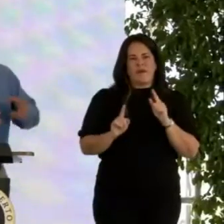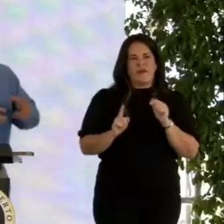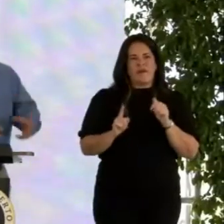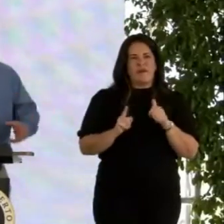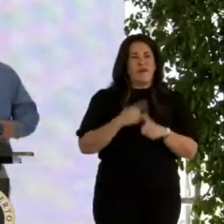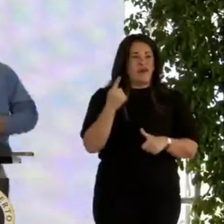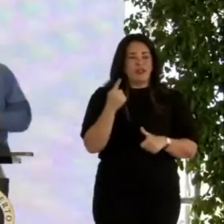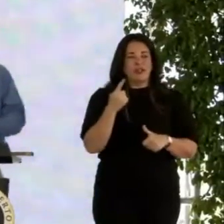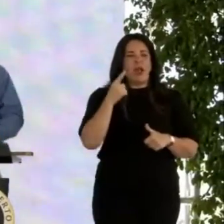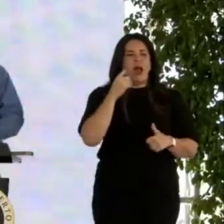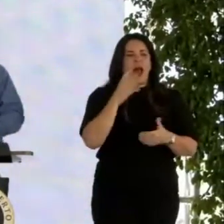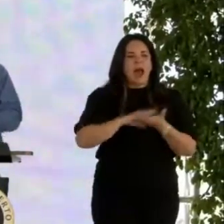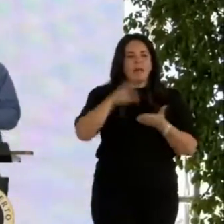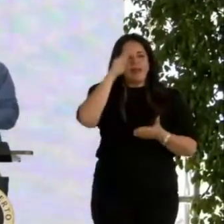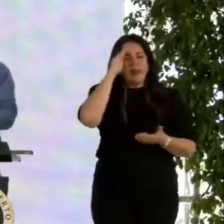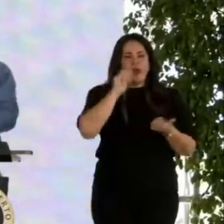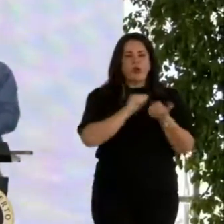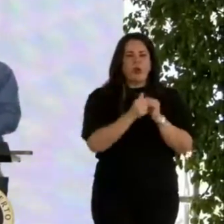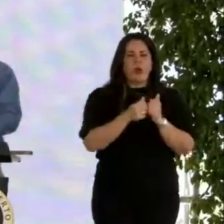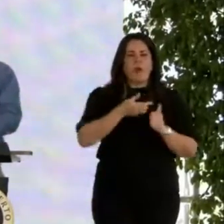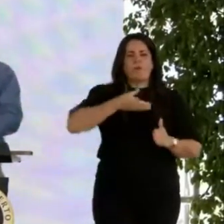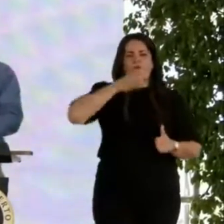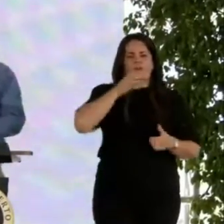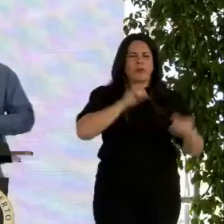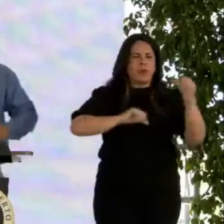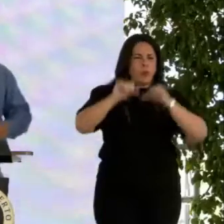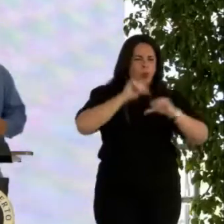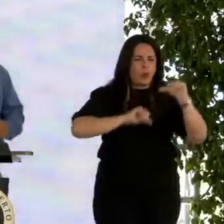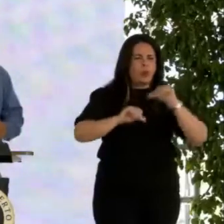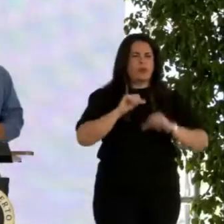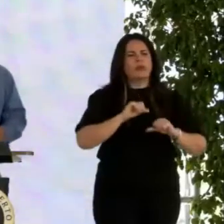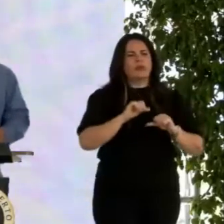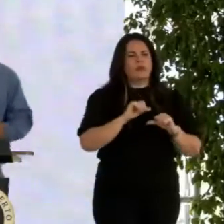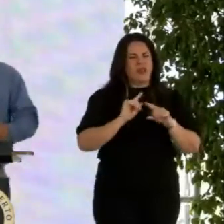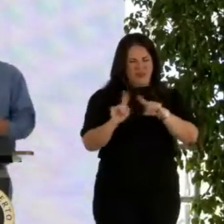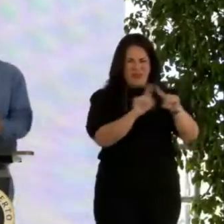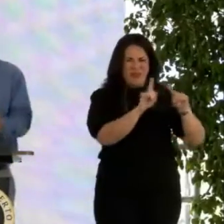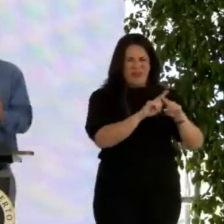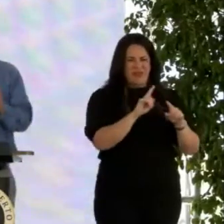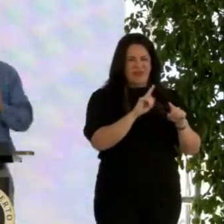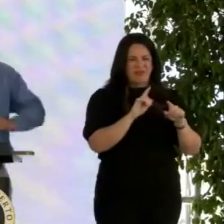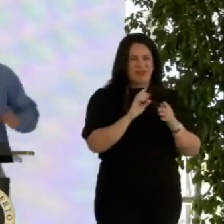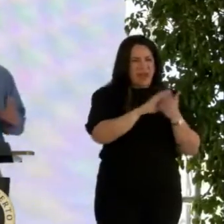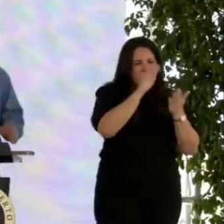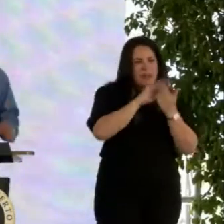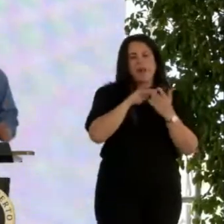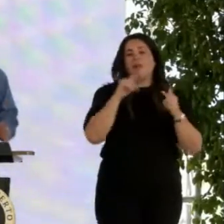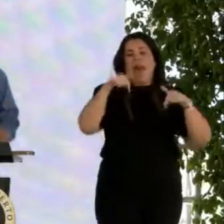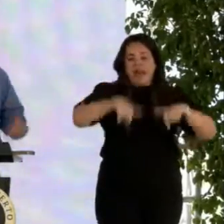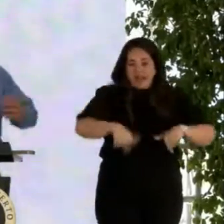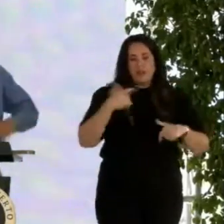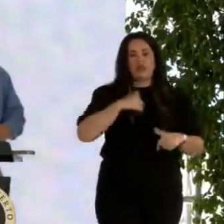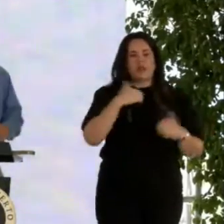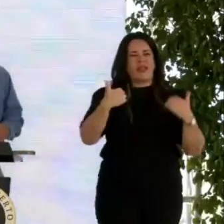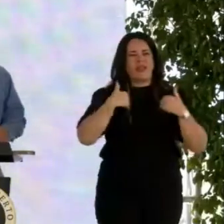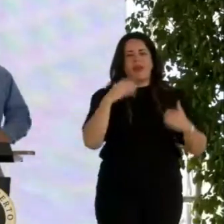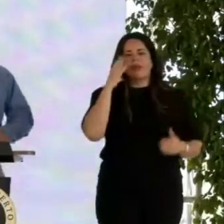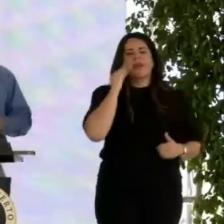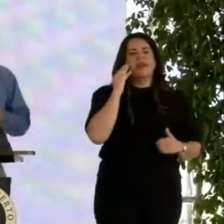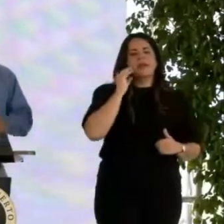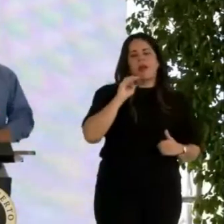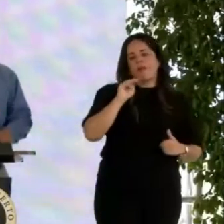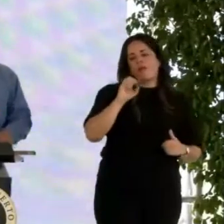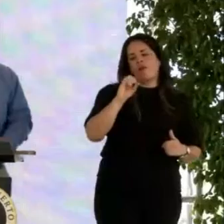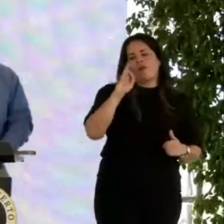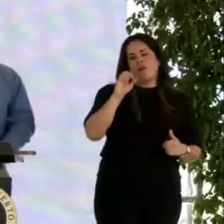aprender a hacer un trago y hacer vignettes o el gombo de ellos. Pues nosotros queremos que aprendan, le llamamos el Mofongo Experience, que vengan aquí a